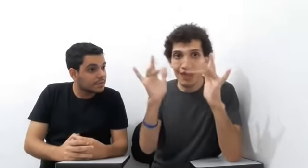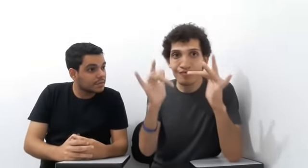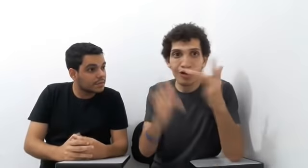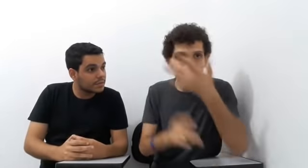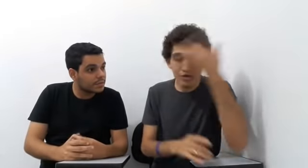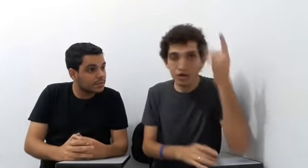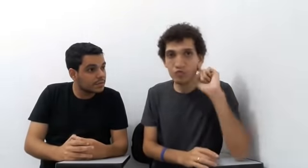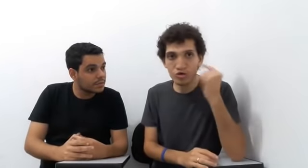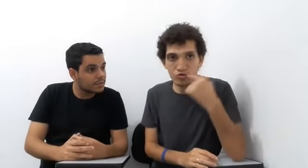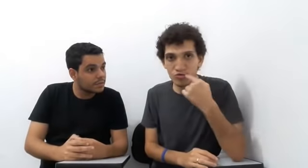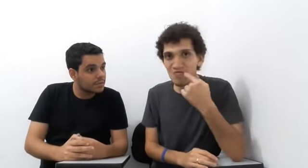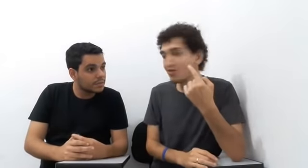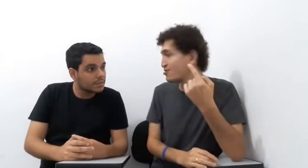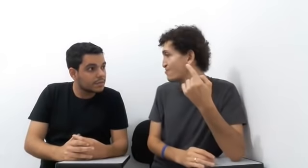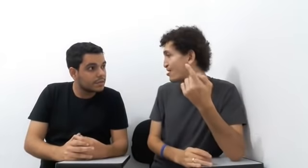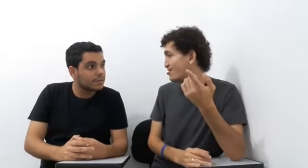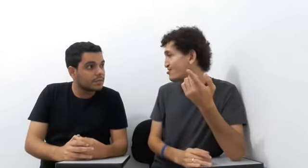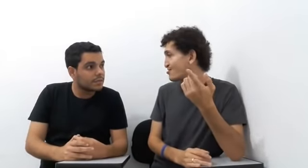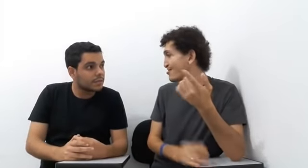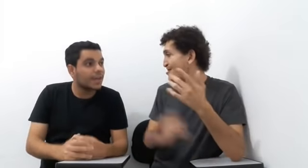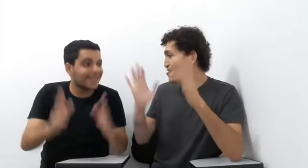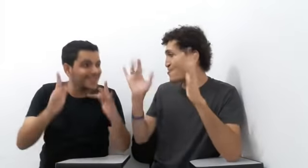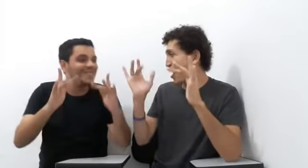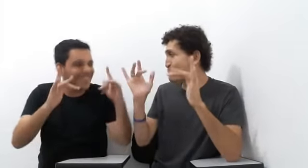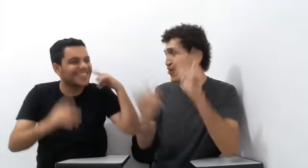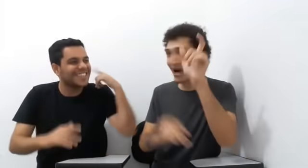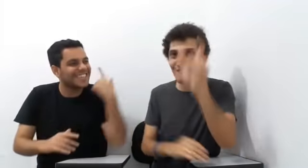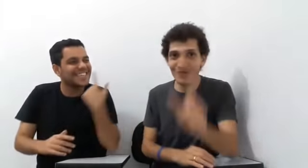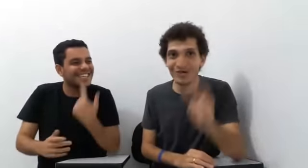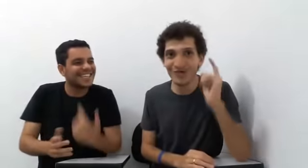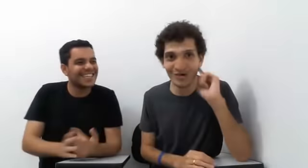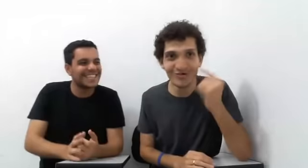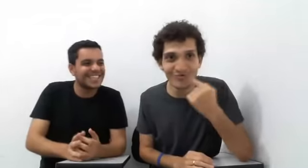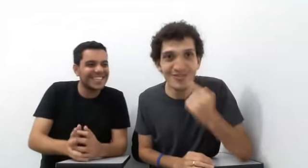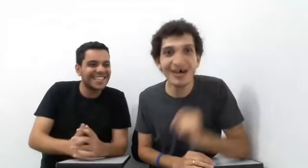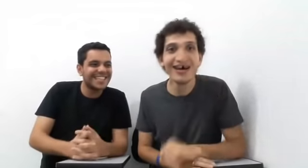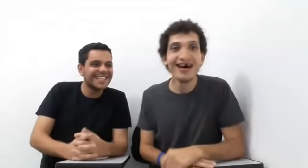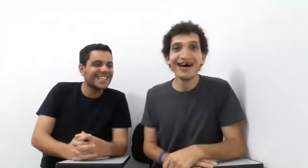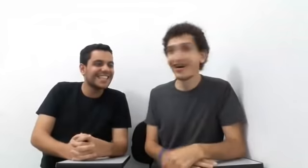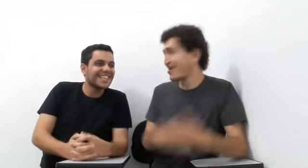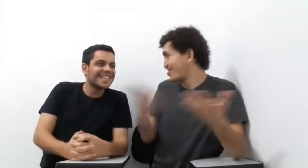namora pessoa surda, namora pessoa surda,